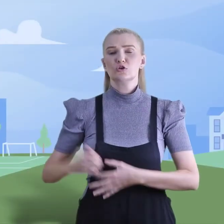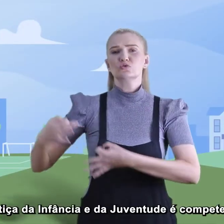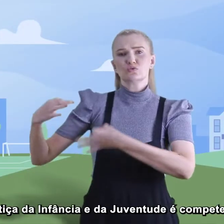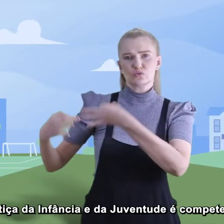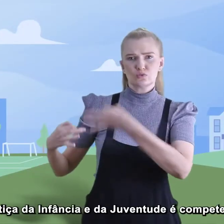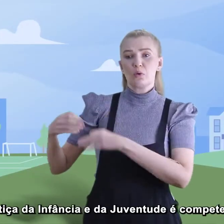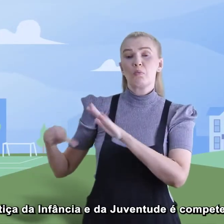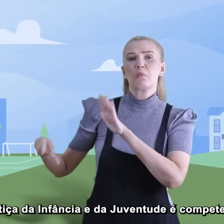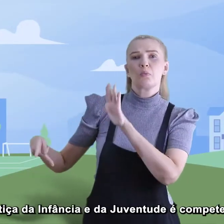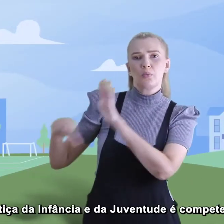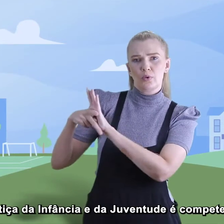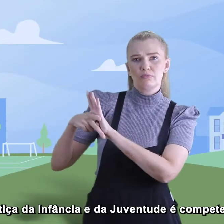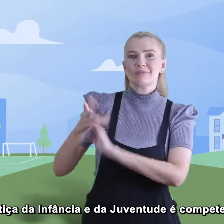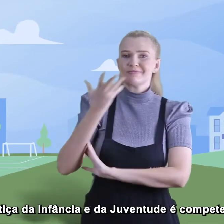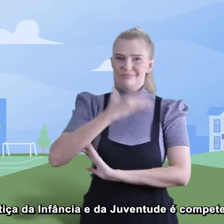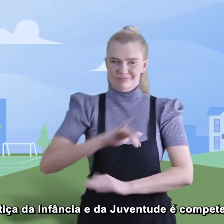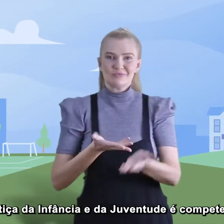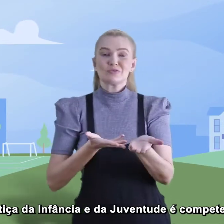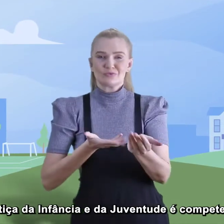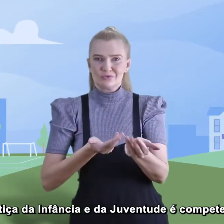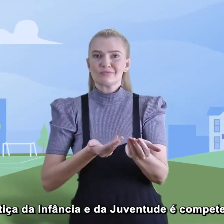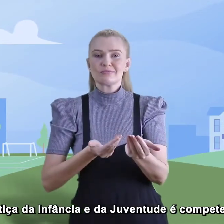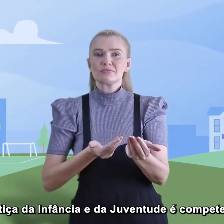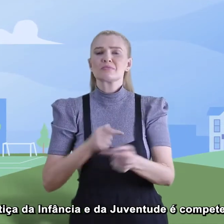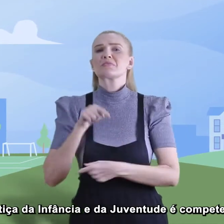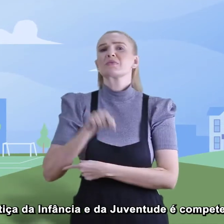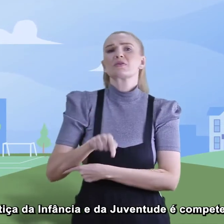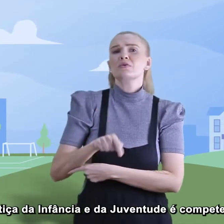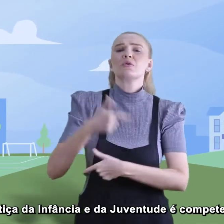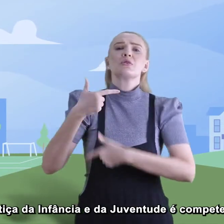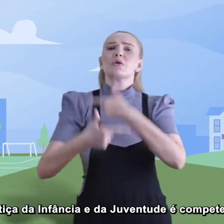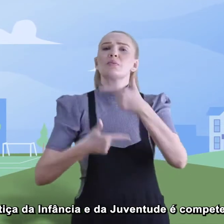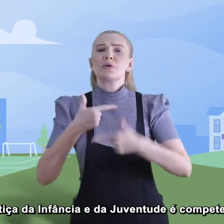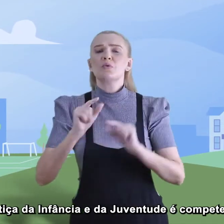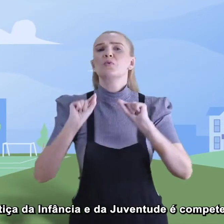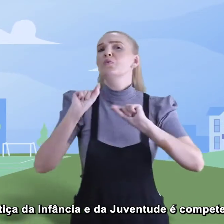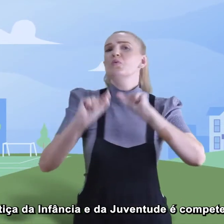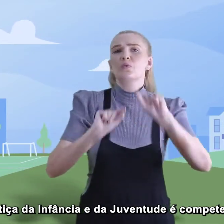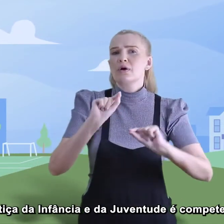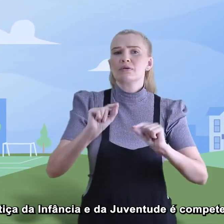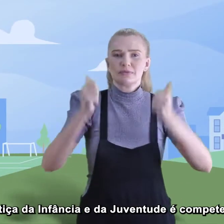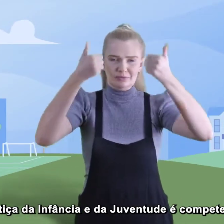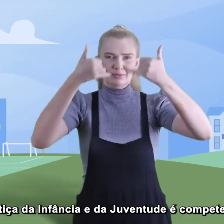A Justiça da Infância e da Juventude é competente para: